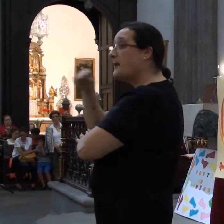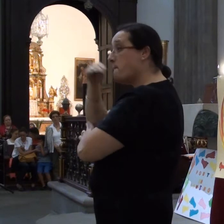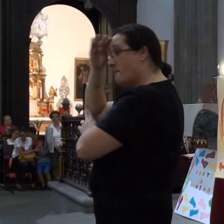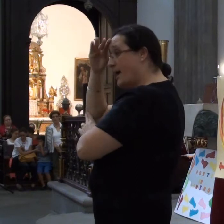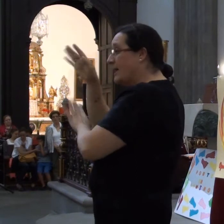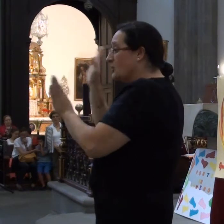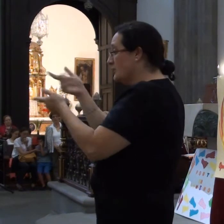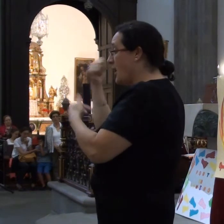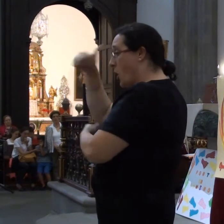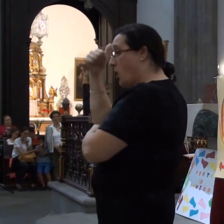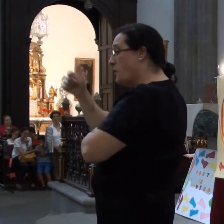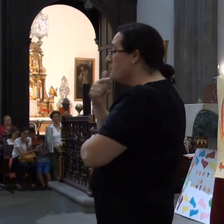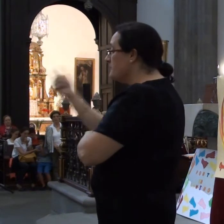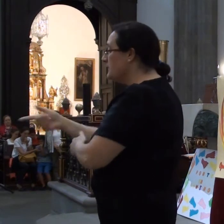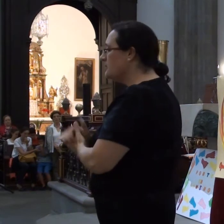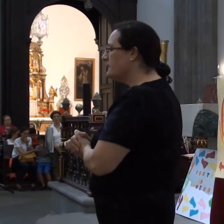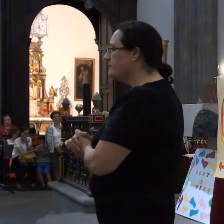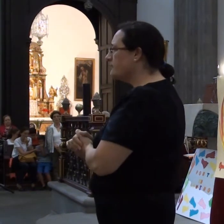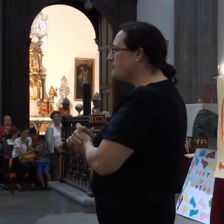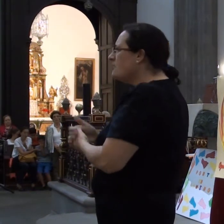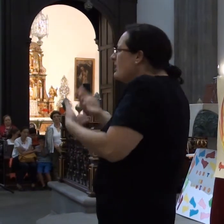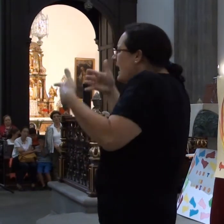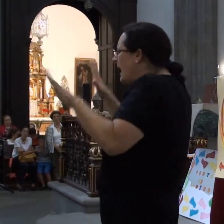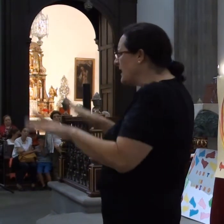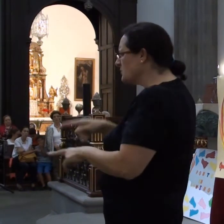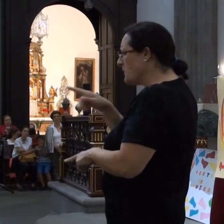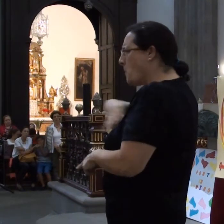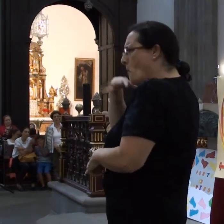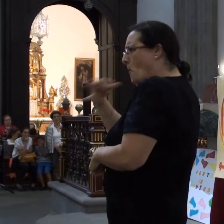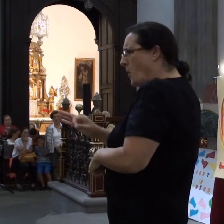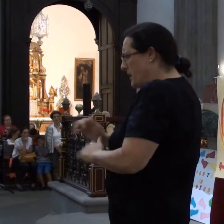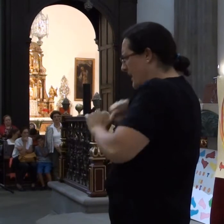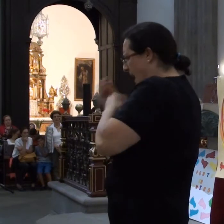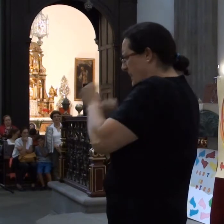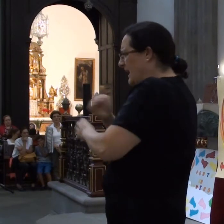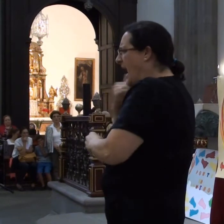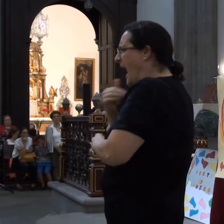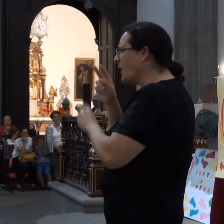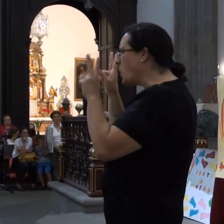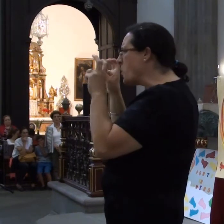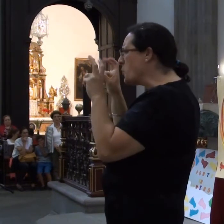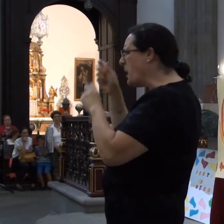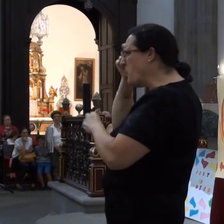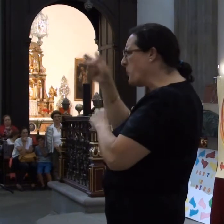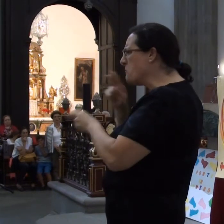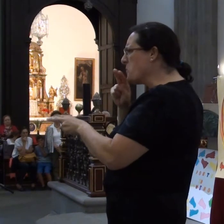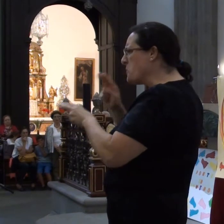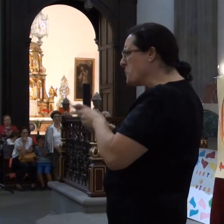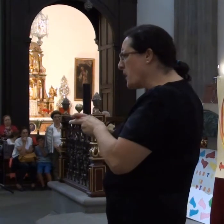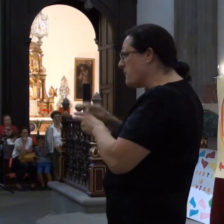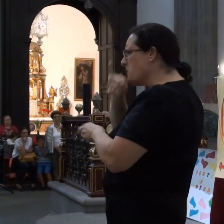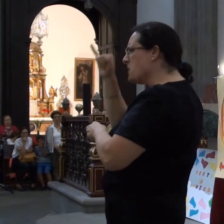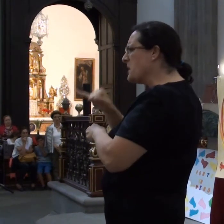Natanael acaso puede salir algo bueno de Nazaret le respondió